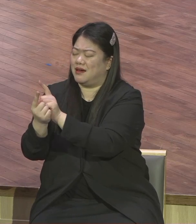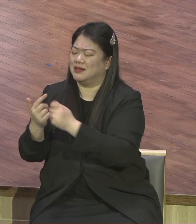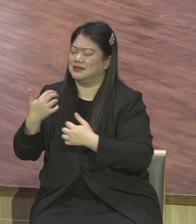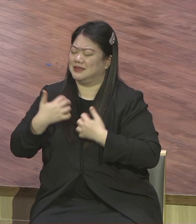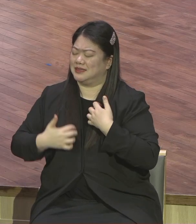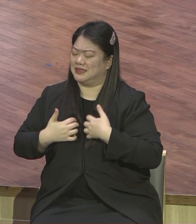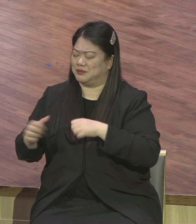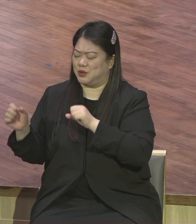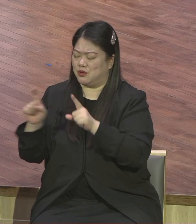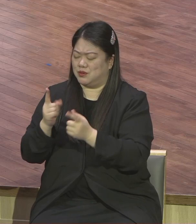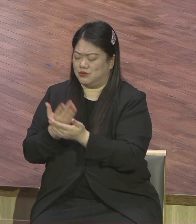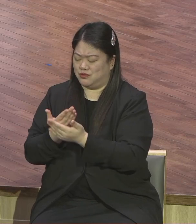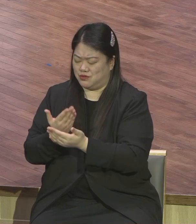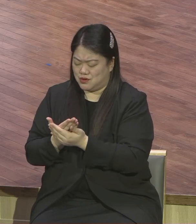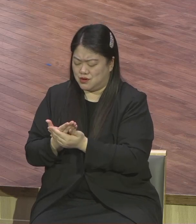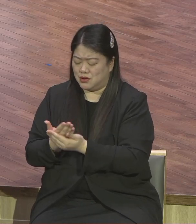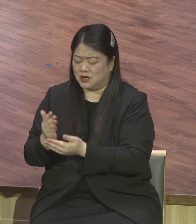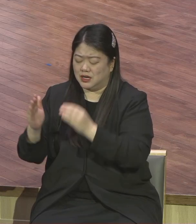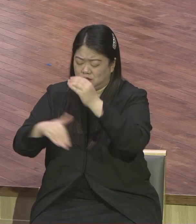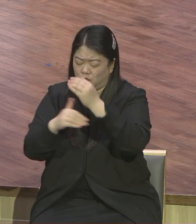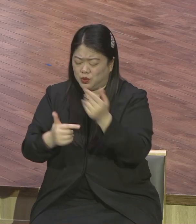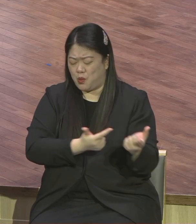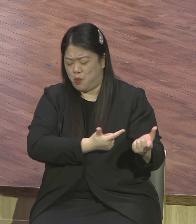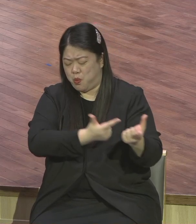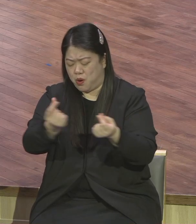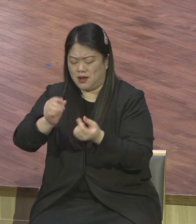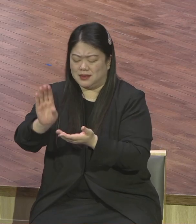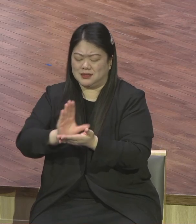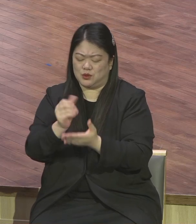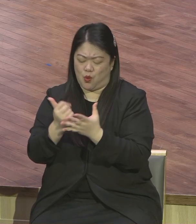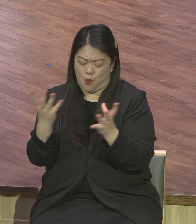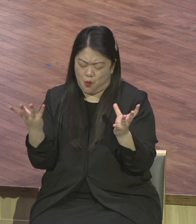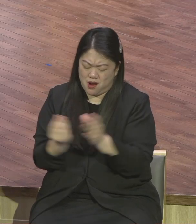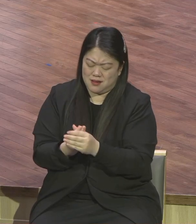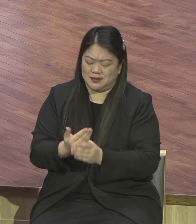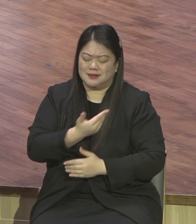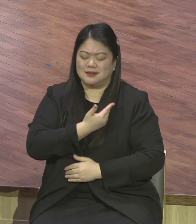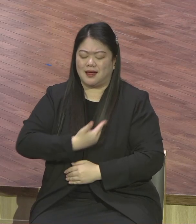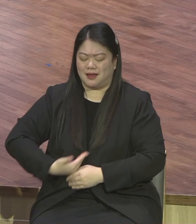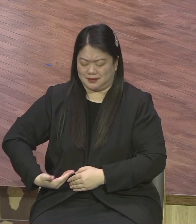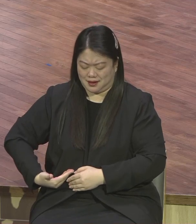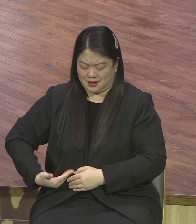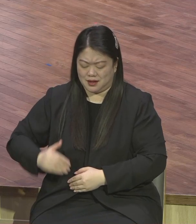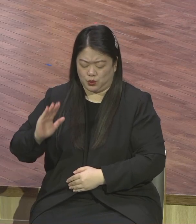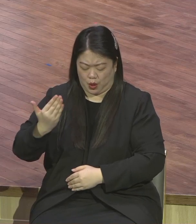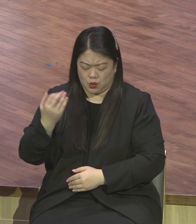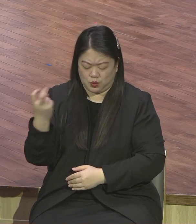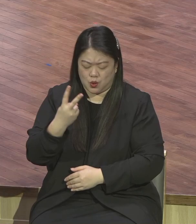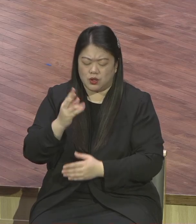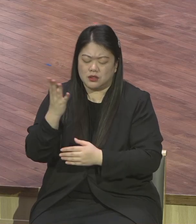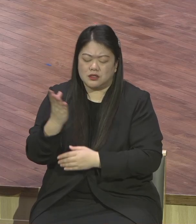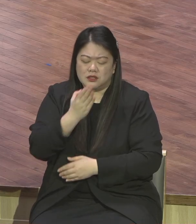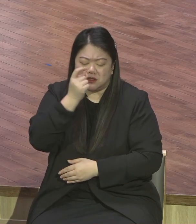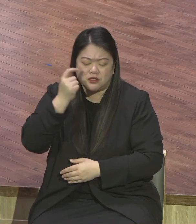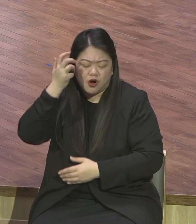사람도 빠짐없이 그리스도의 절대 제자로서 생명의 열매를 많이 맺는 삶이 되게 하여